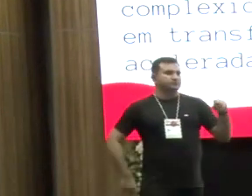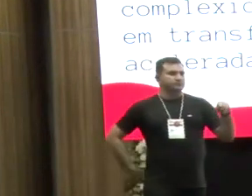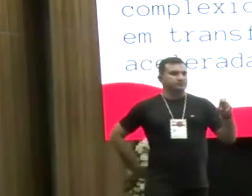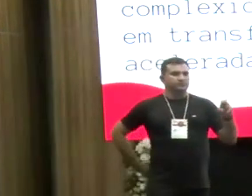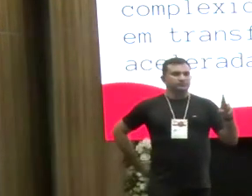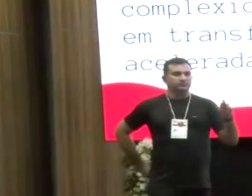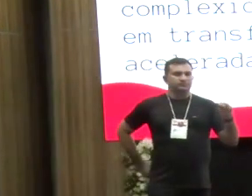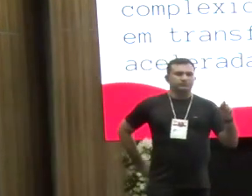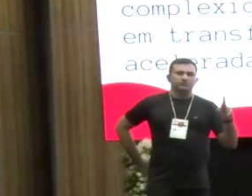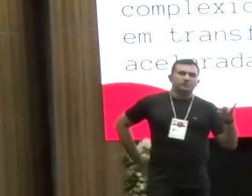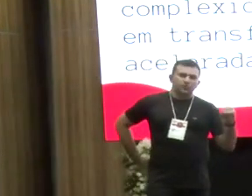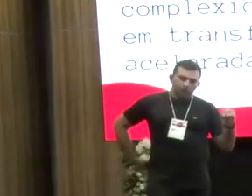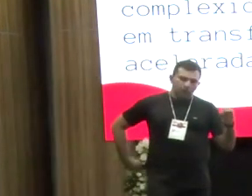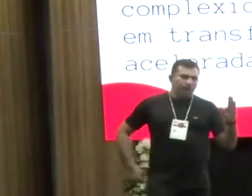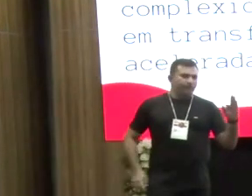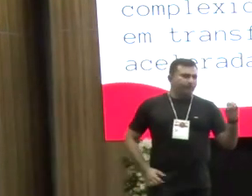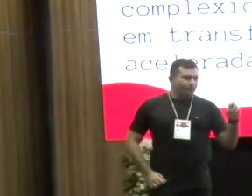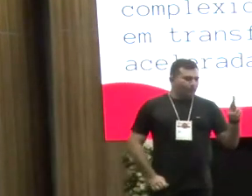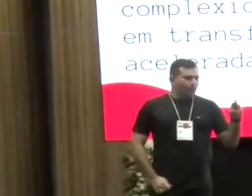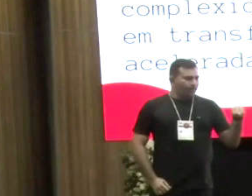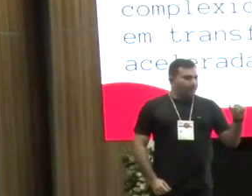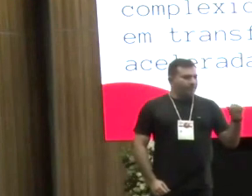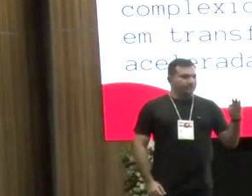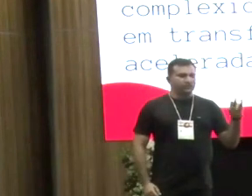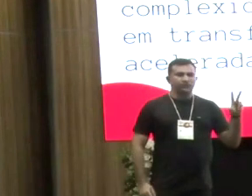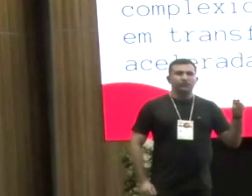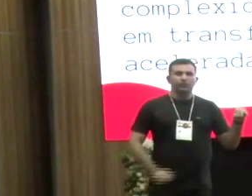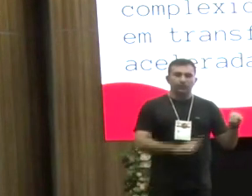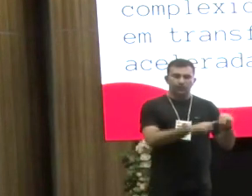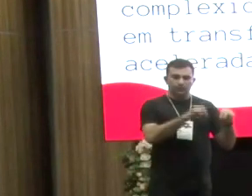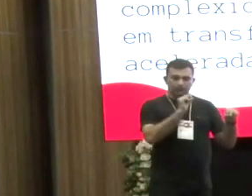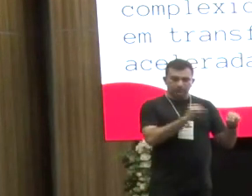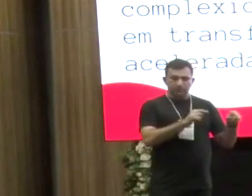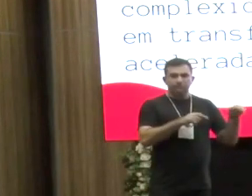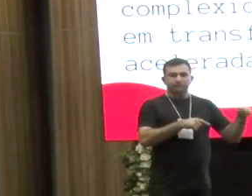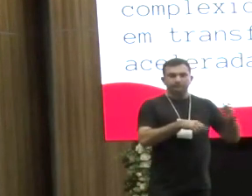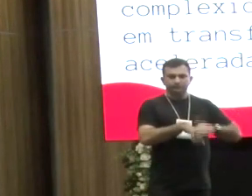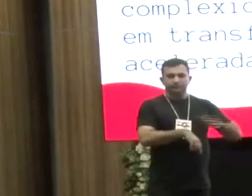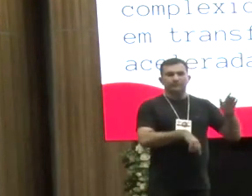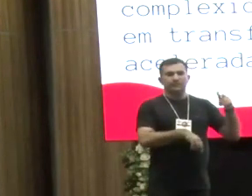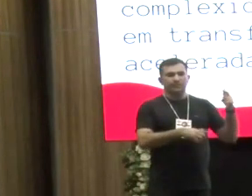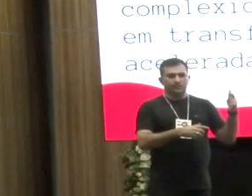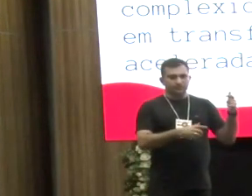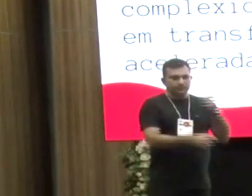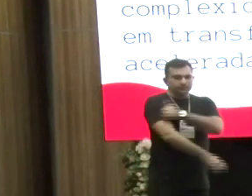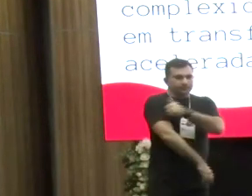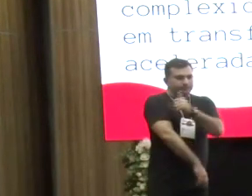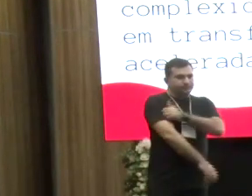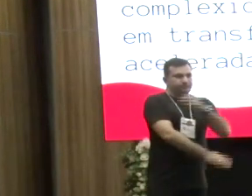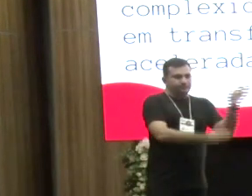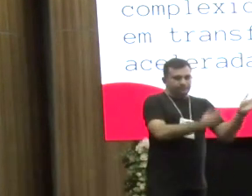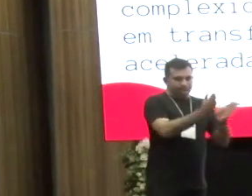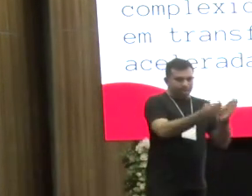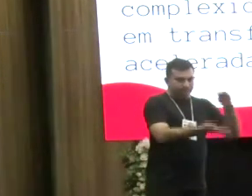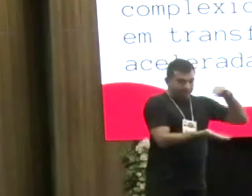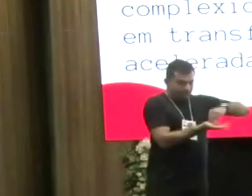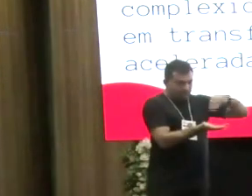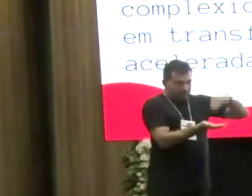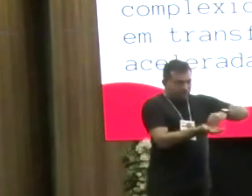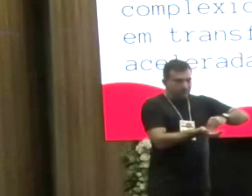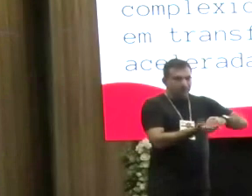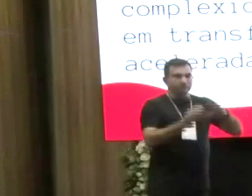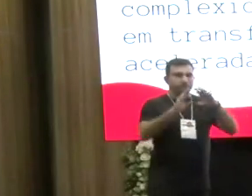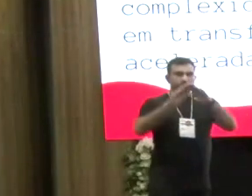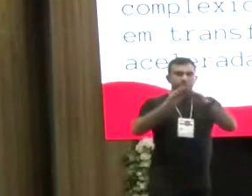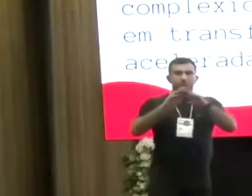formativos. E nesses itinerários formativos, os alunos não estão tendo acesso ao modelo